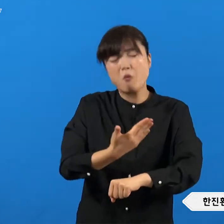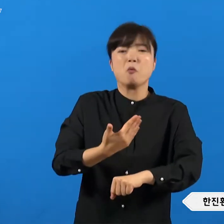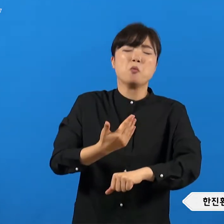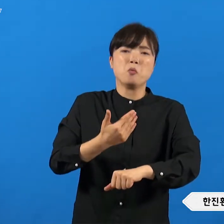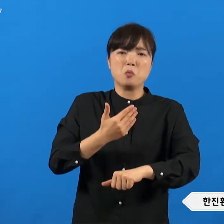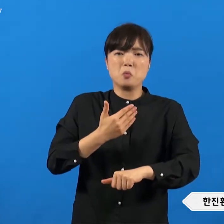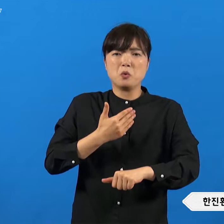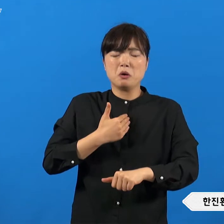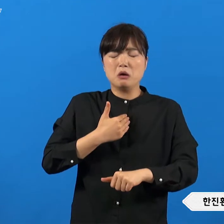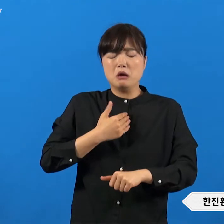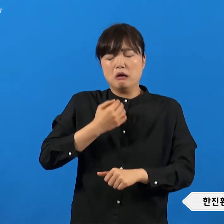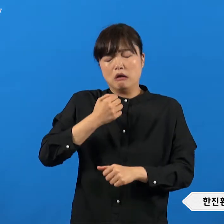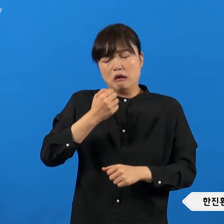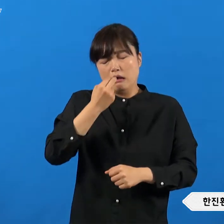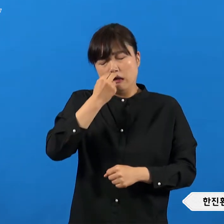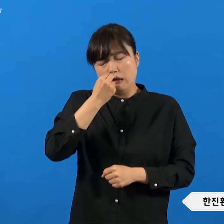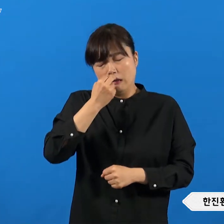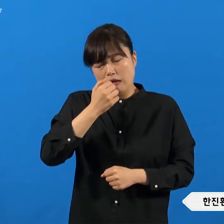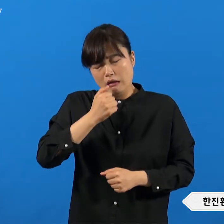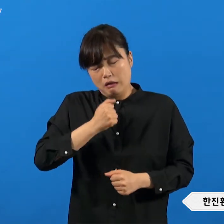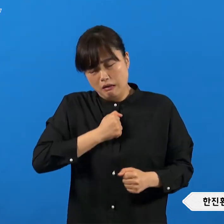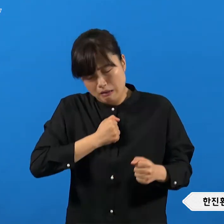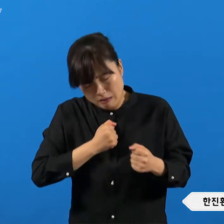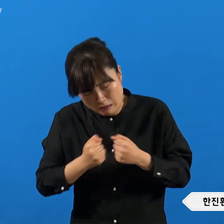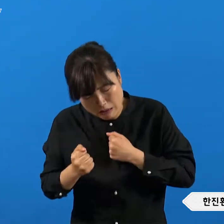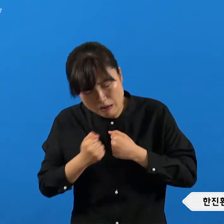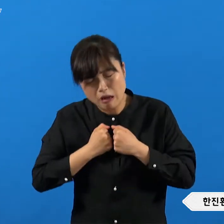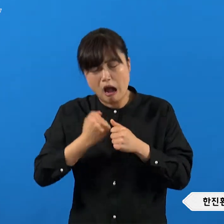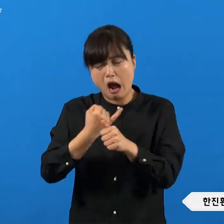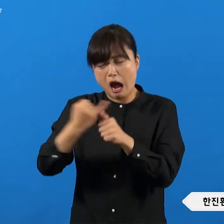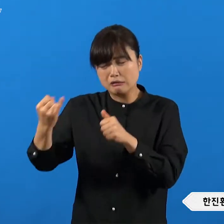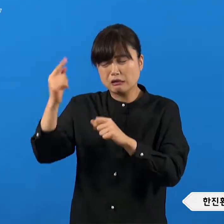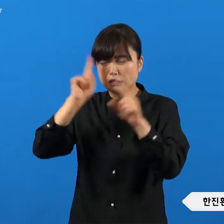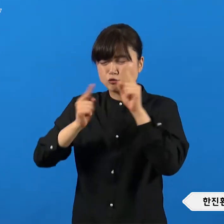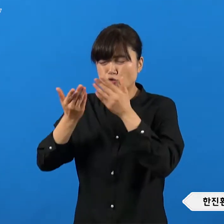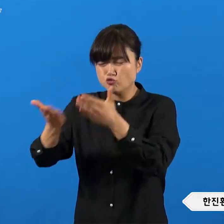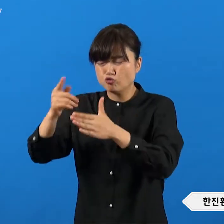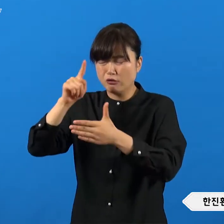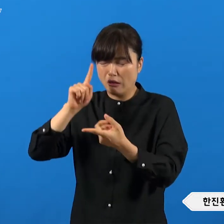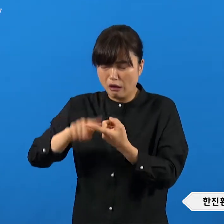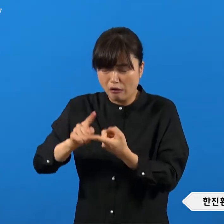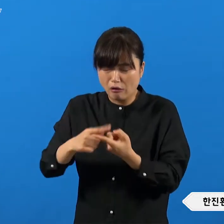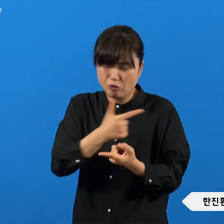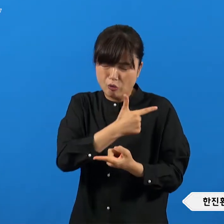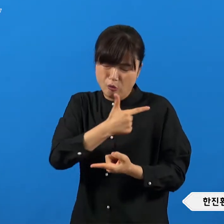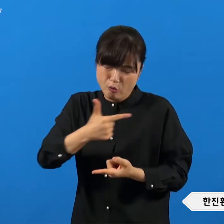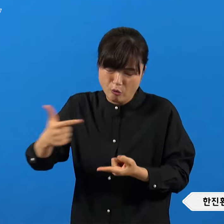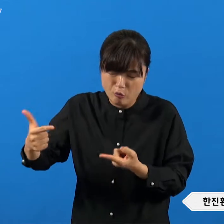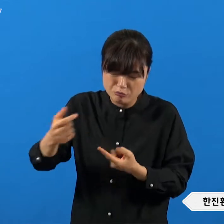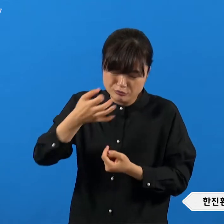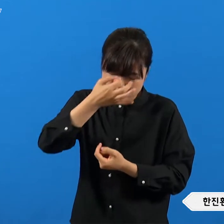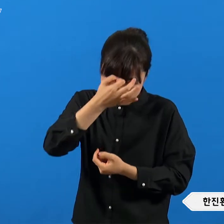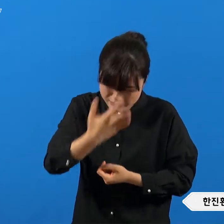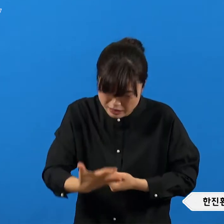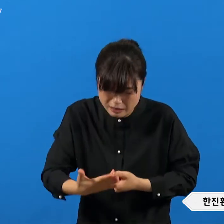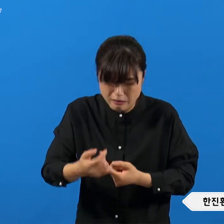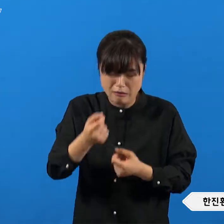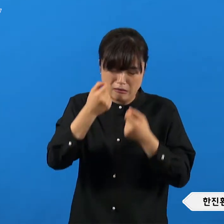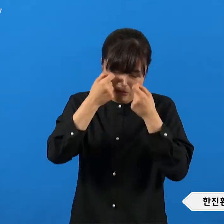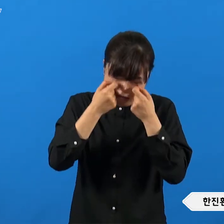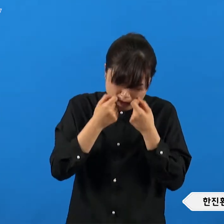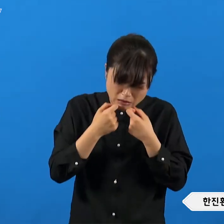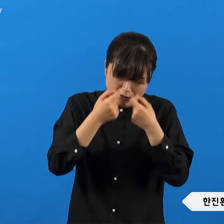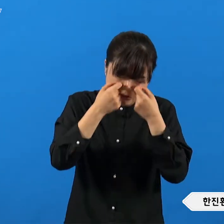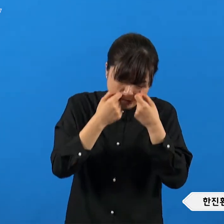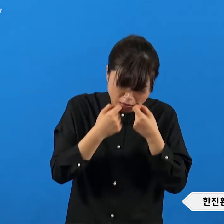잘못을 탄식을 하고 있습니다. 아내 가슴에 못을 박은 것이 괴로워서 그래서 흐느껴 울면서 기도하고